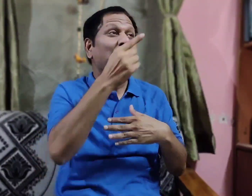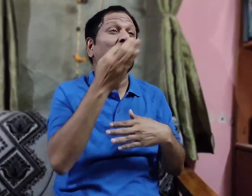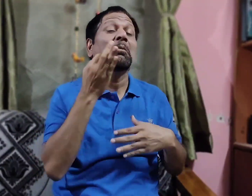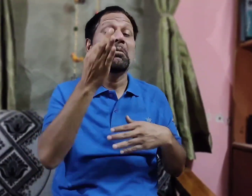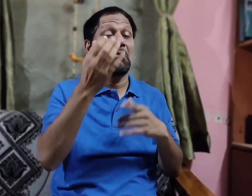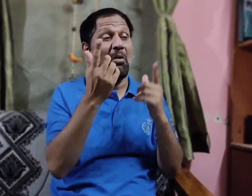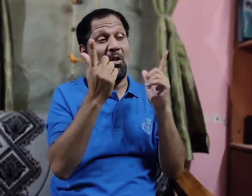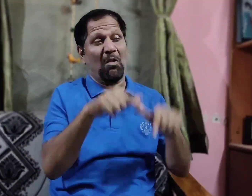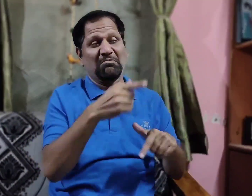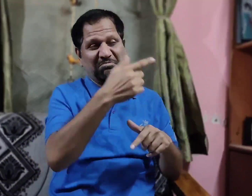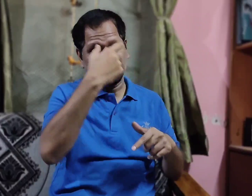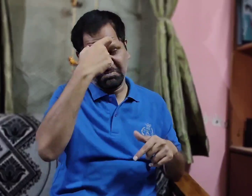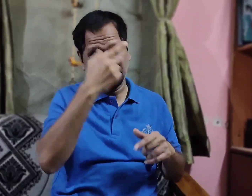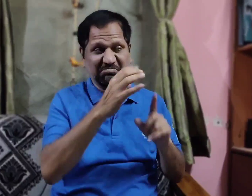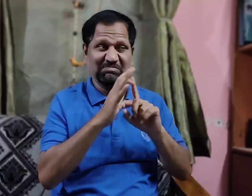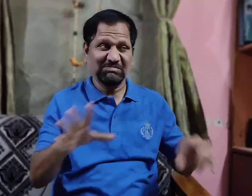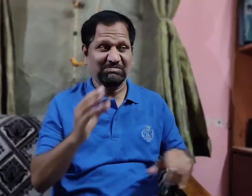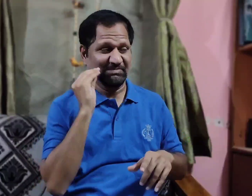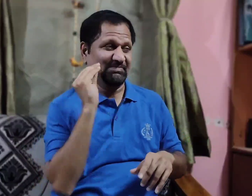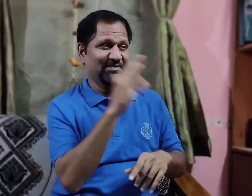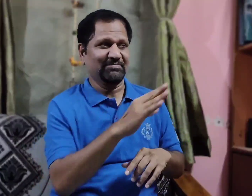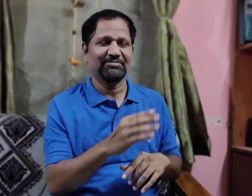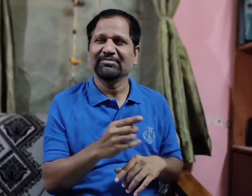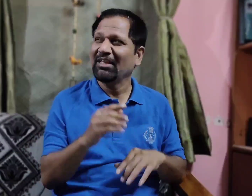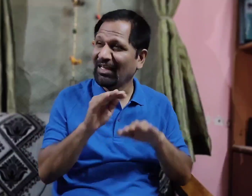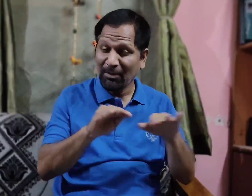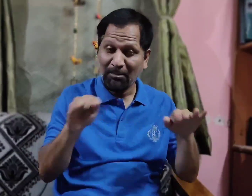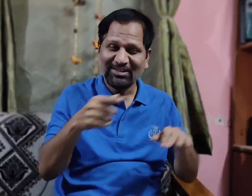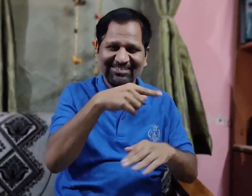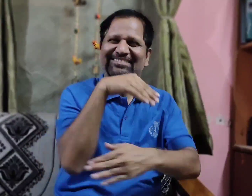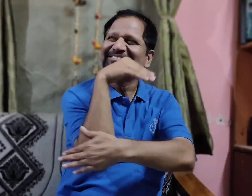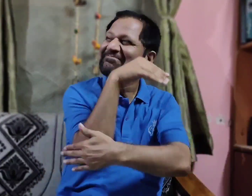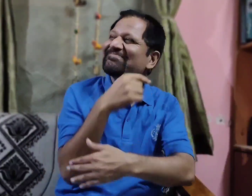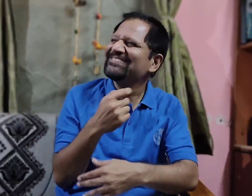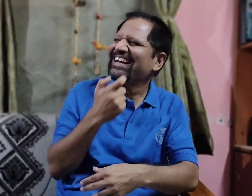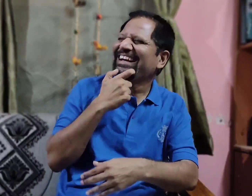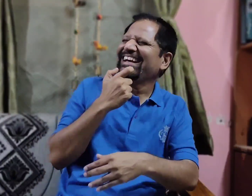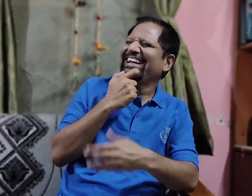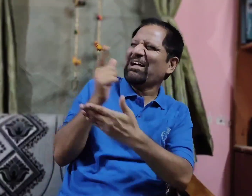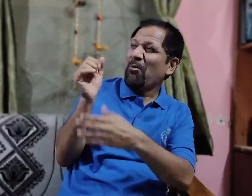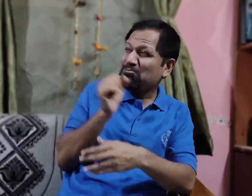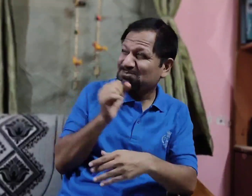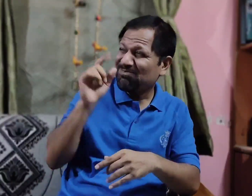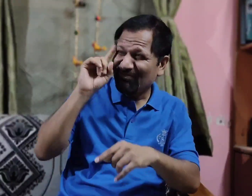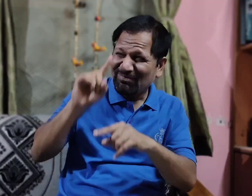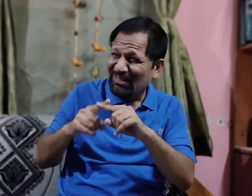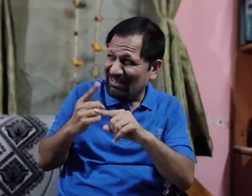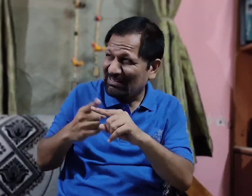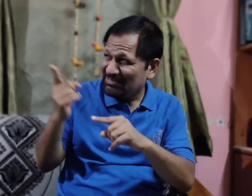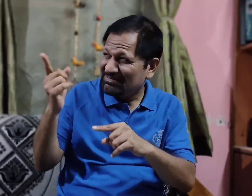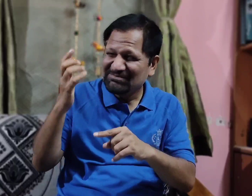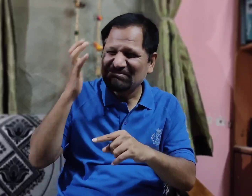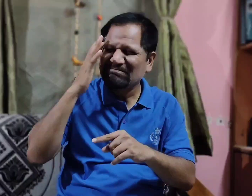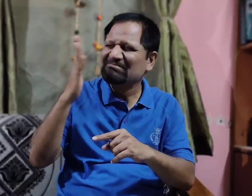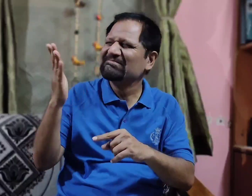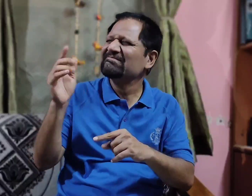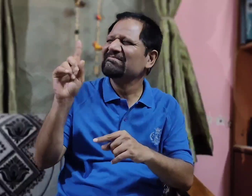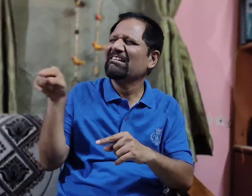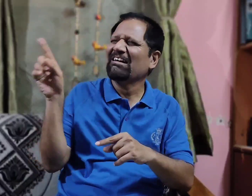चल रही है, इसको तोड़ दो वरना ये बड़े होकर हमारी परेशानी का कारण बनेगी। इस पर सभी दूसरे हंस जो उम्र में